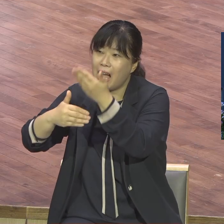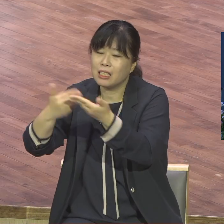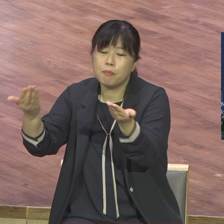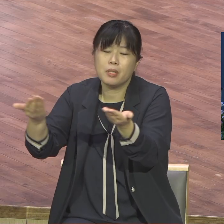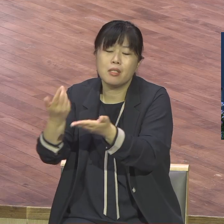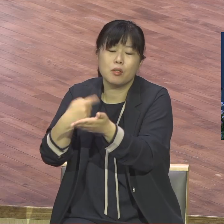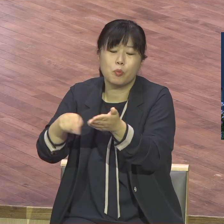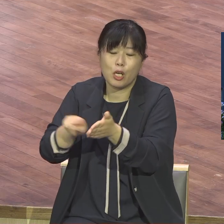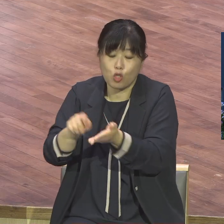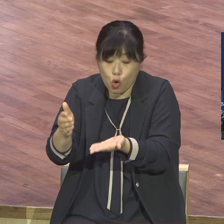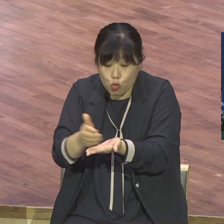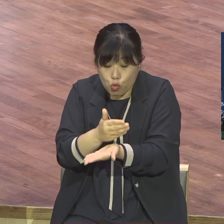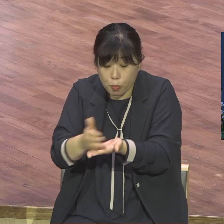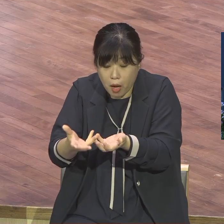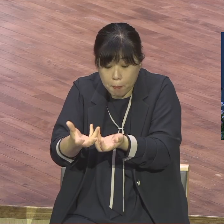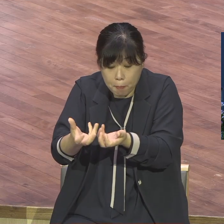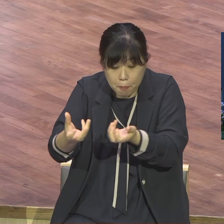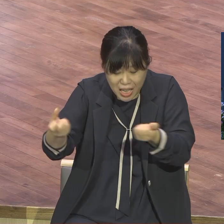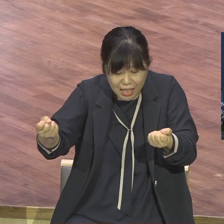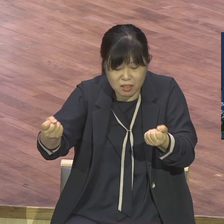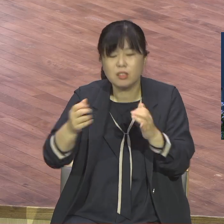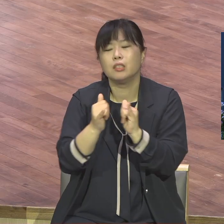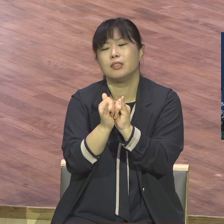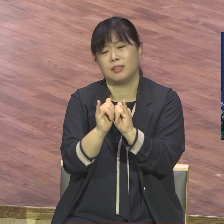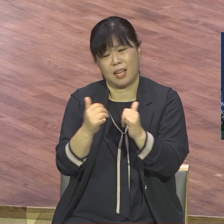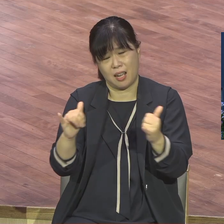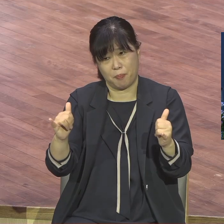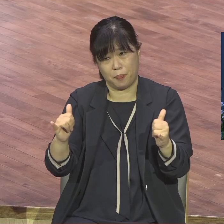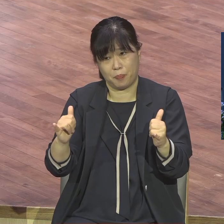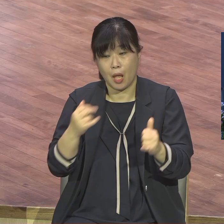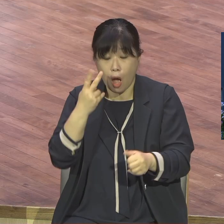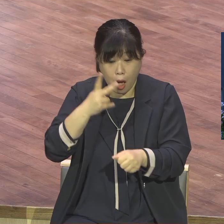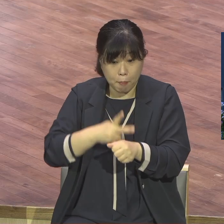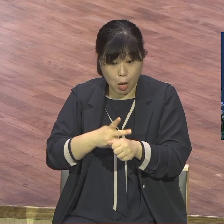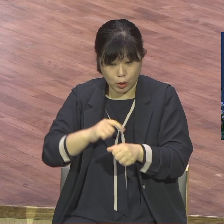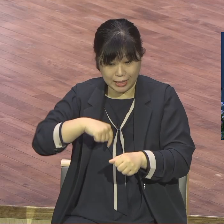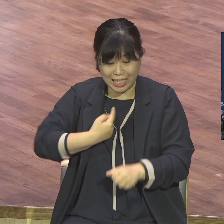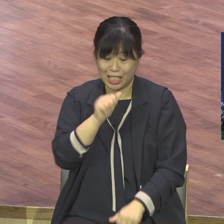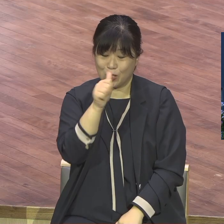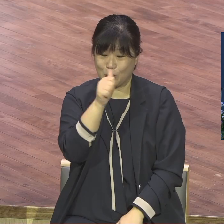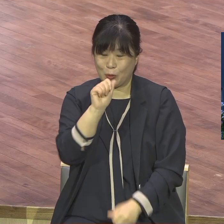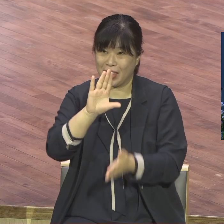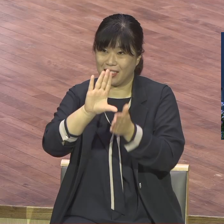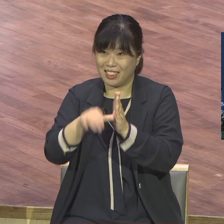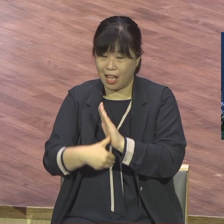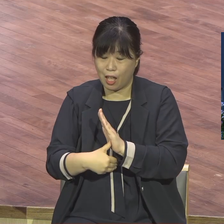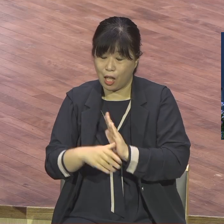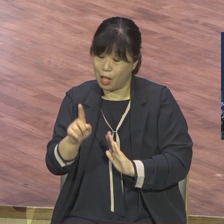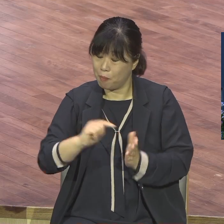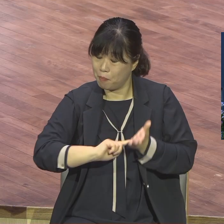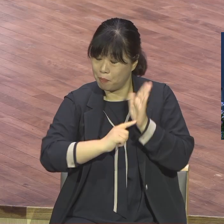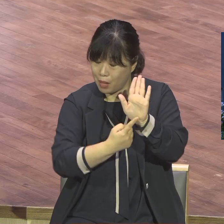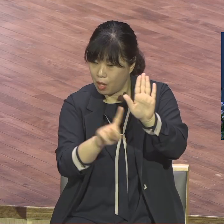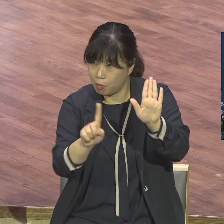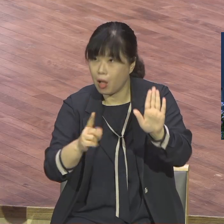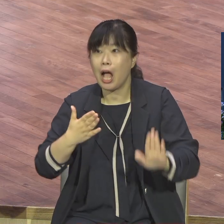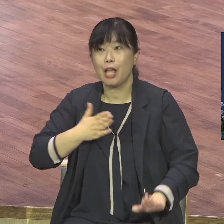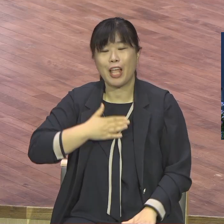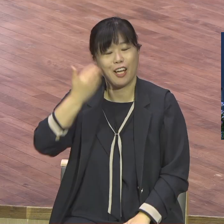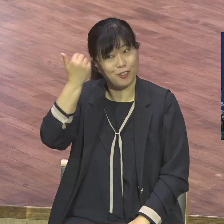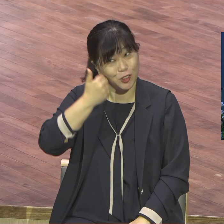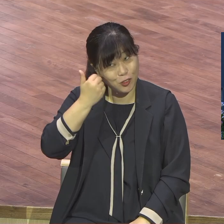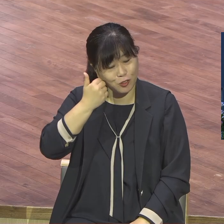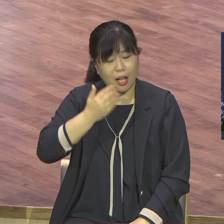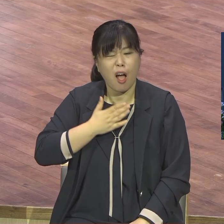자신을 그리스도 예수의 복음을 또 이방인들에게 듣지 못한 이방인들에게 전하도록 특별히